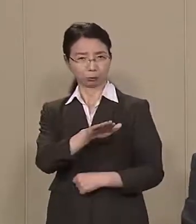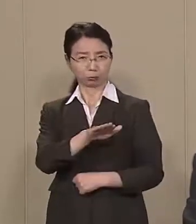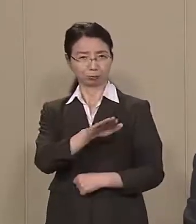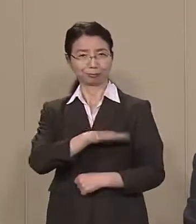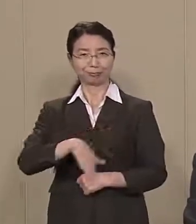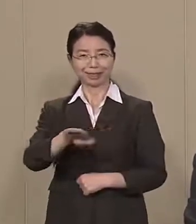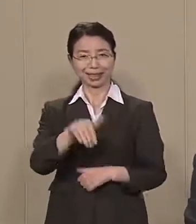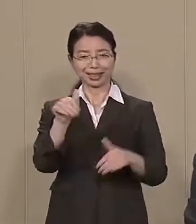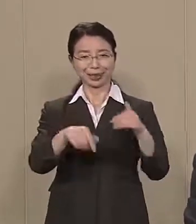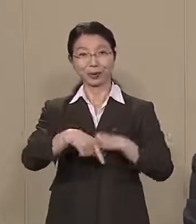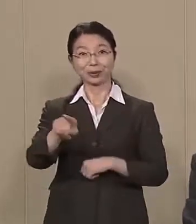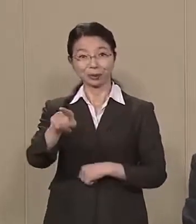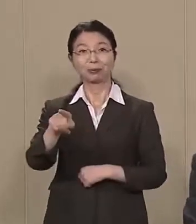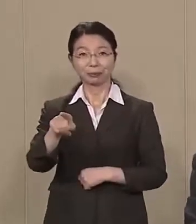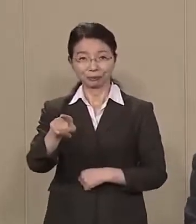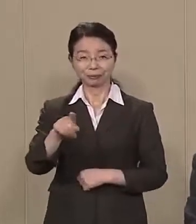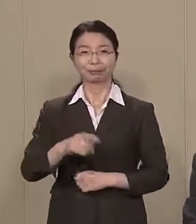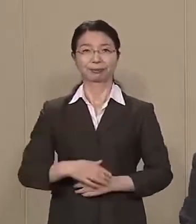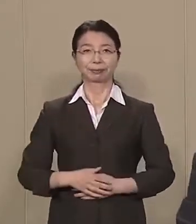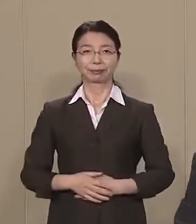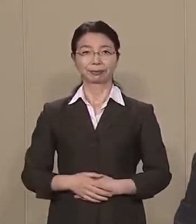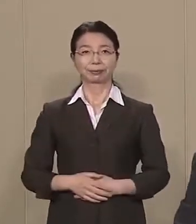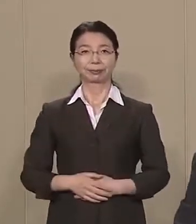投票に行きましょう